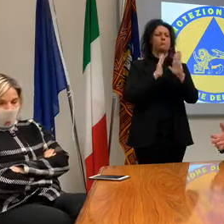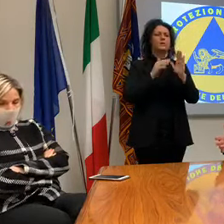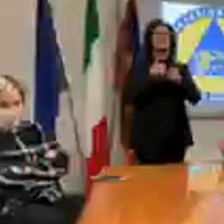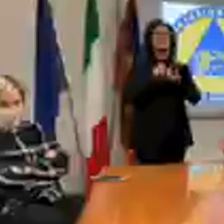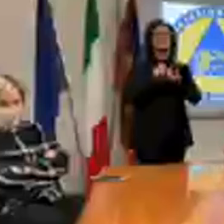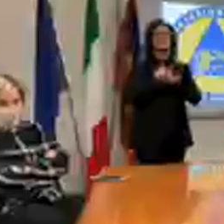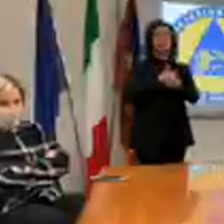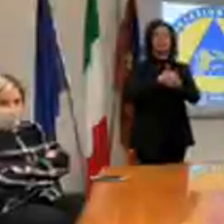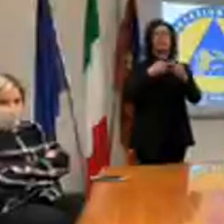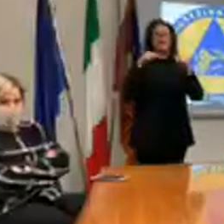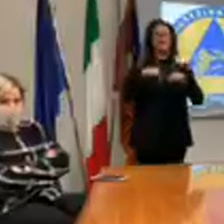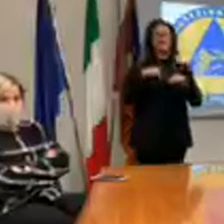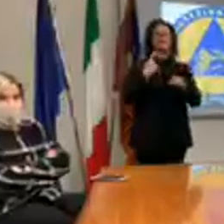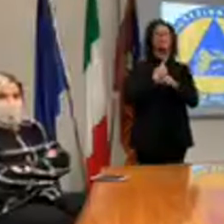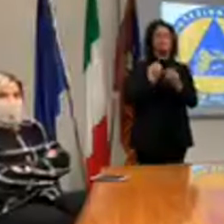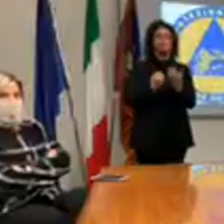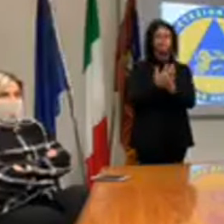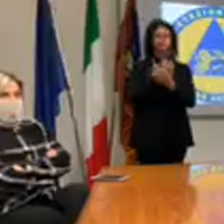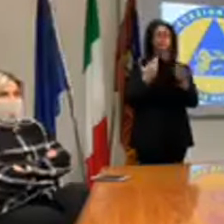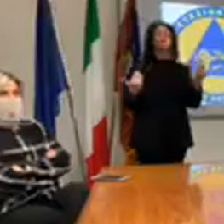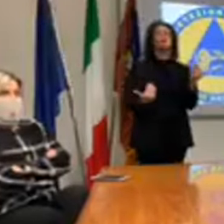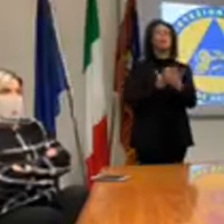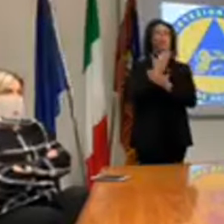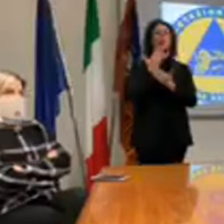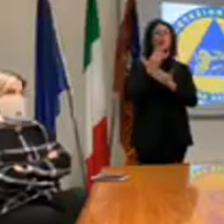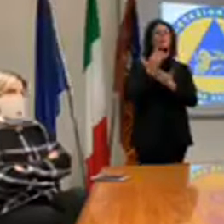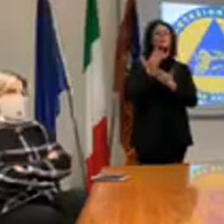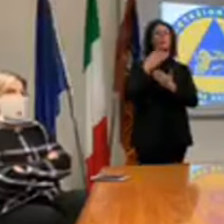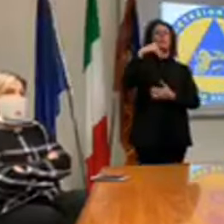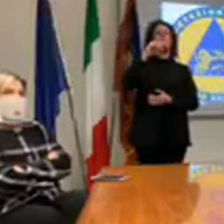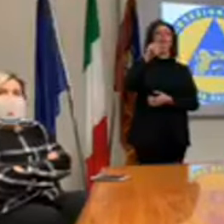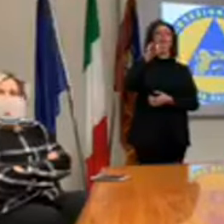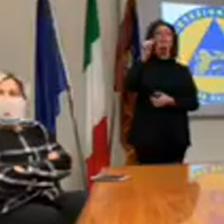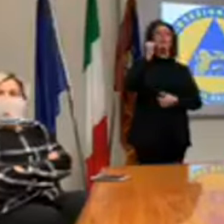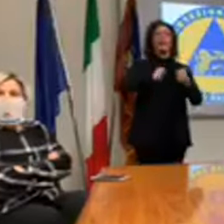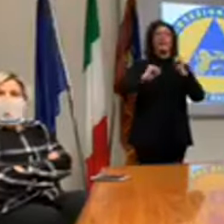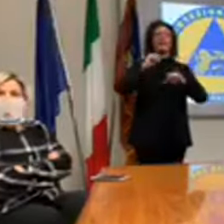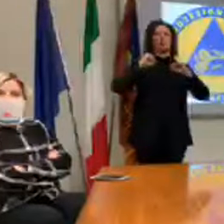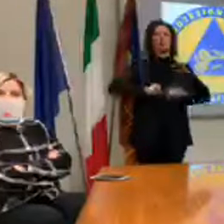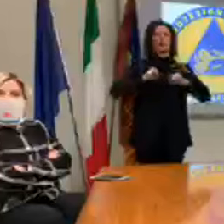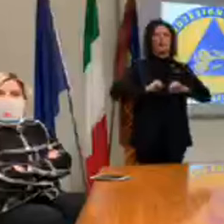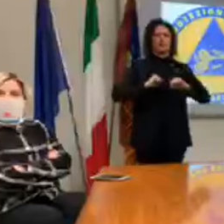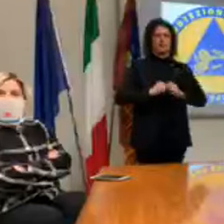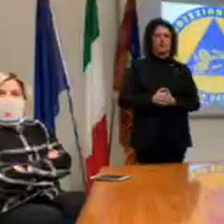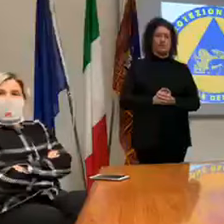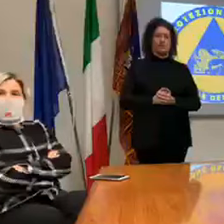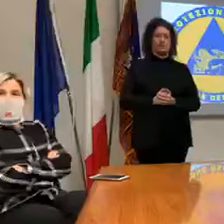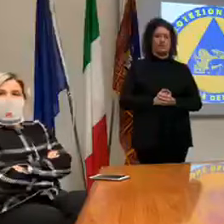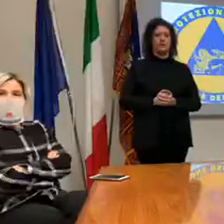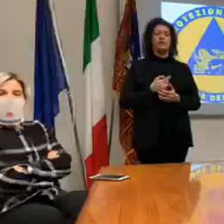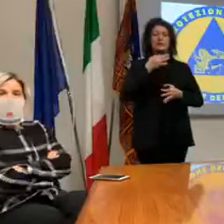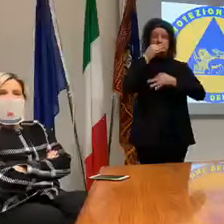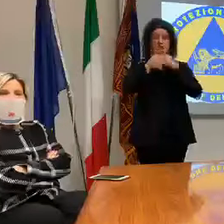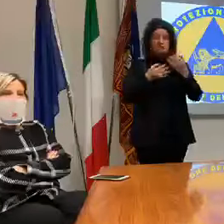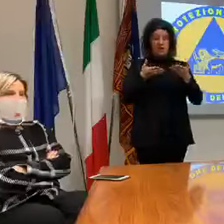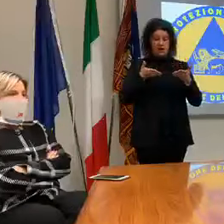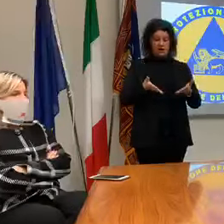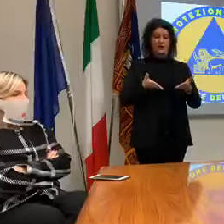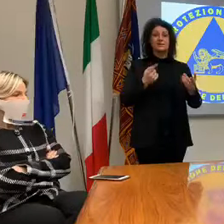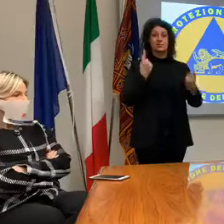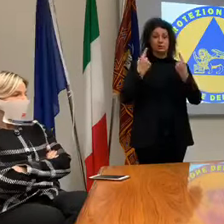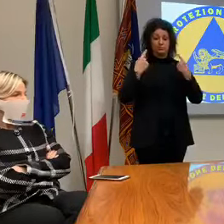nuovo Policlinico Universitario. In un contesto di sanità che quando ne saremo venuti fuori da questa partita sarà una sanità